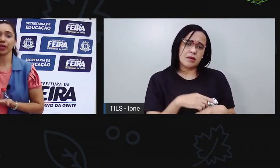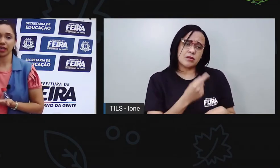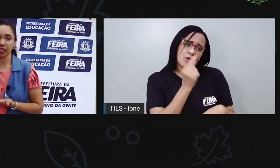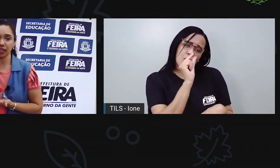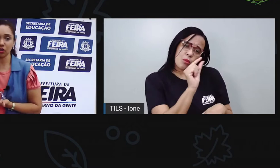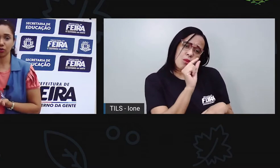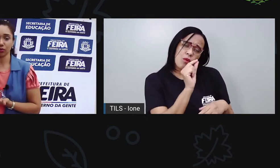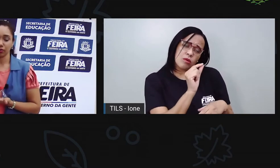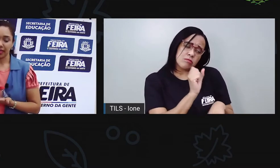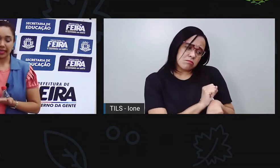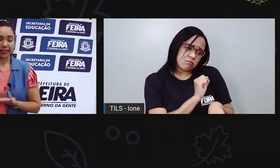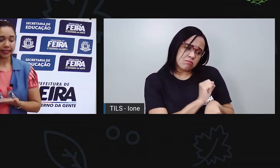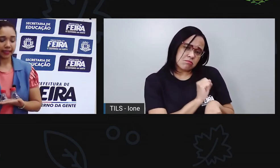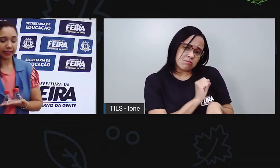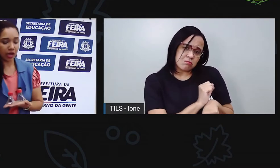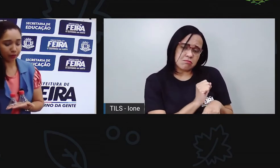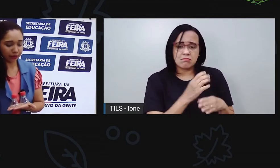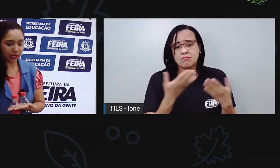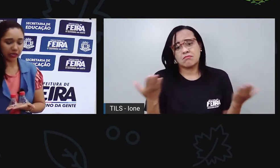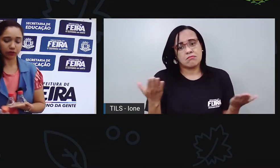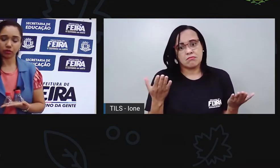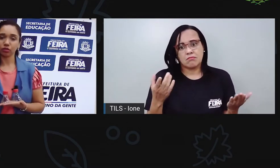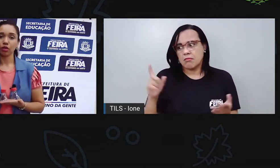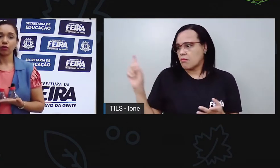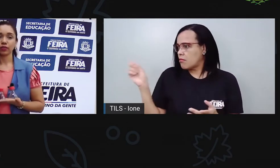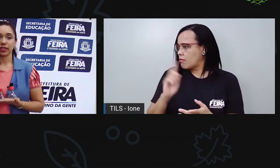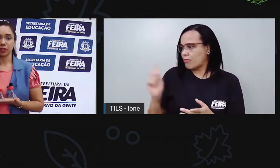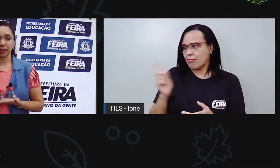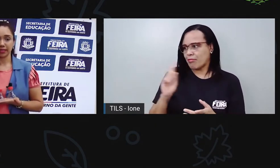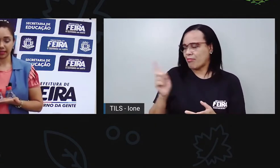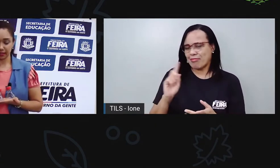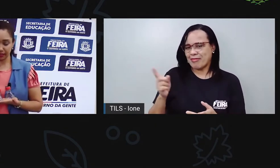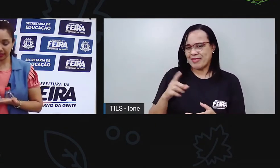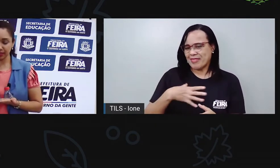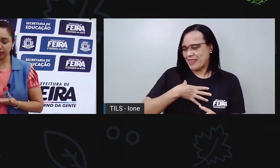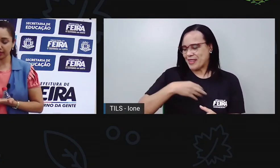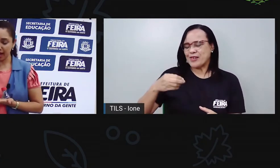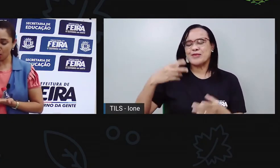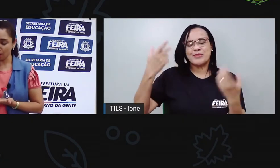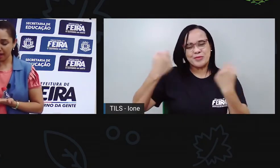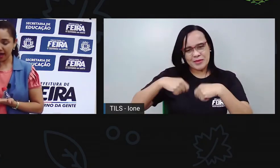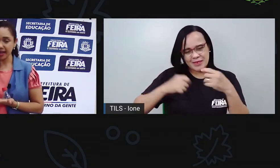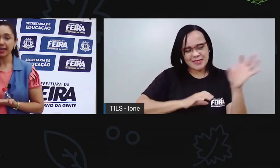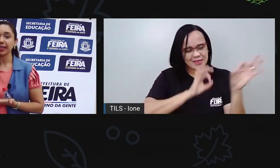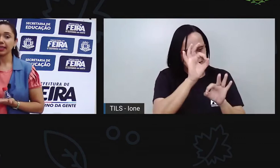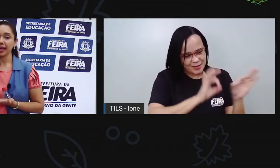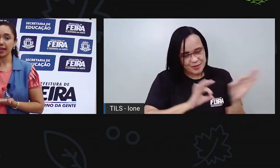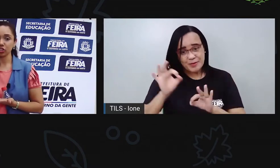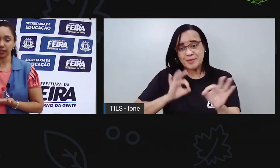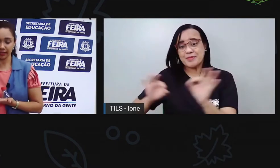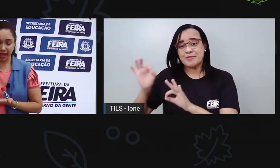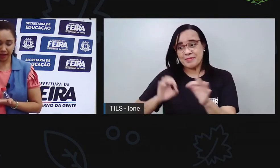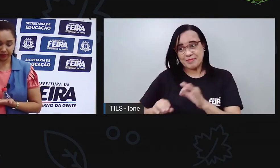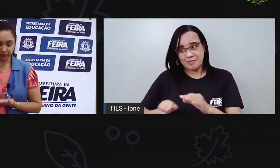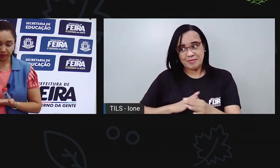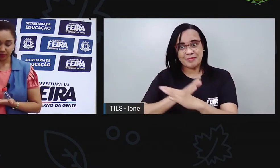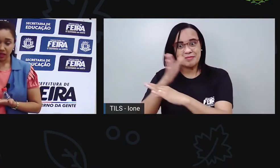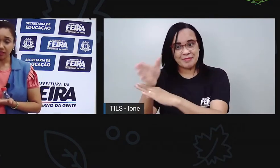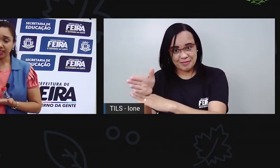um pouquinho? Não, filhinhos, vocês precisam se arrumar e